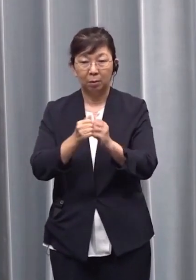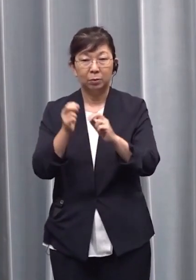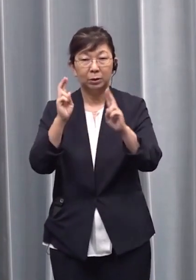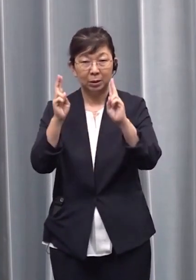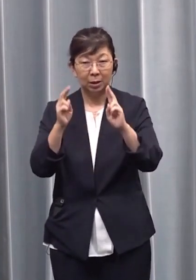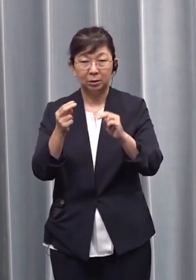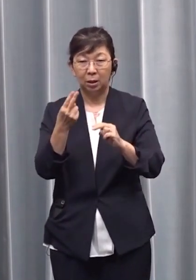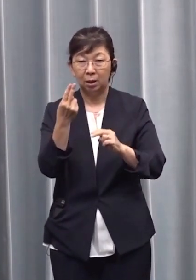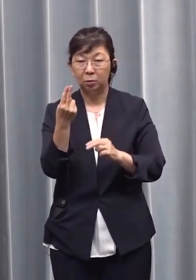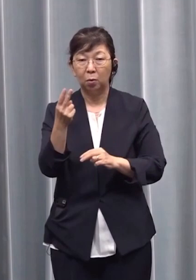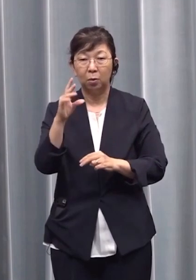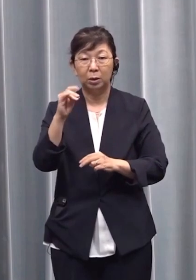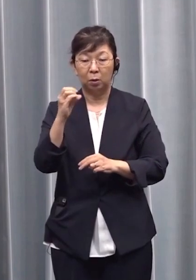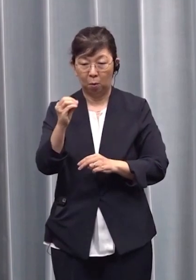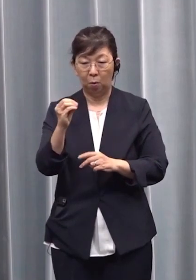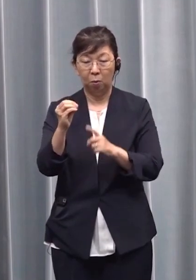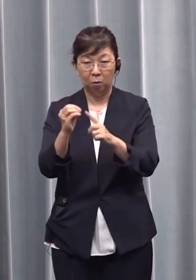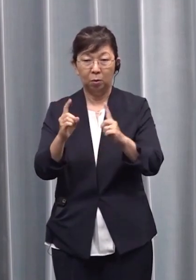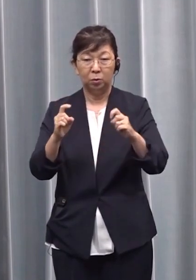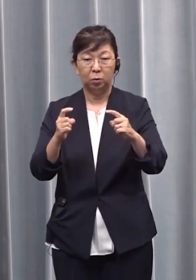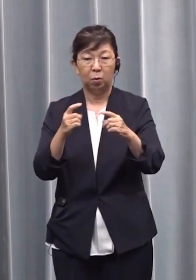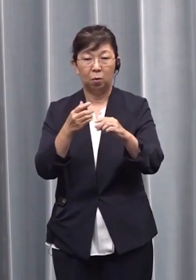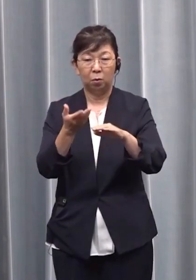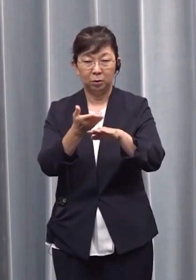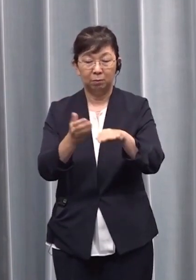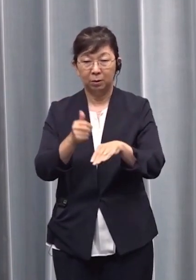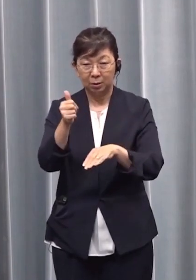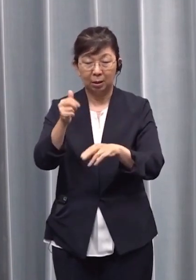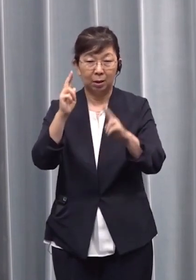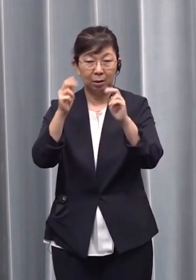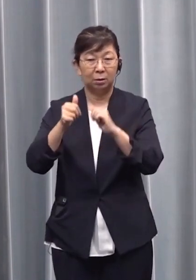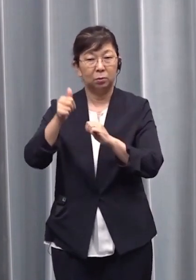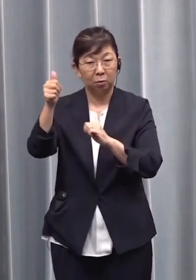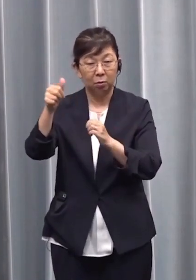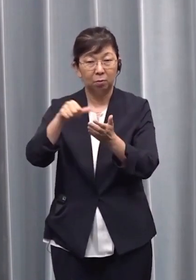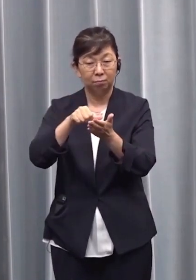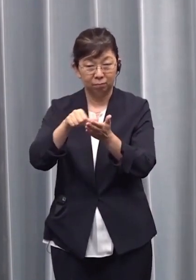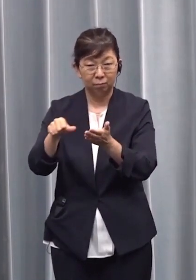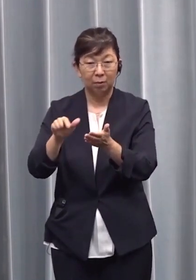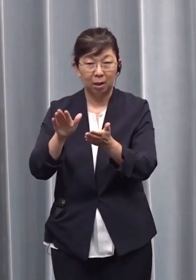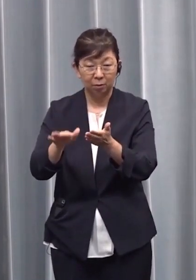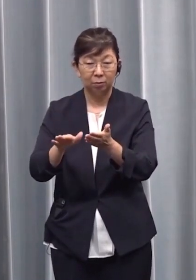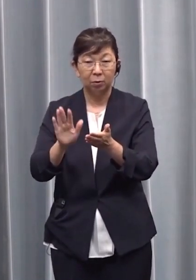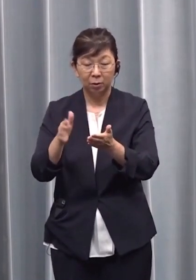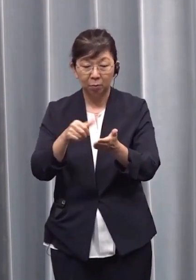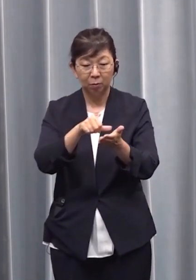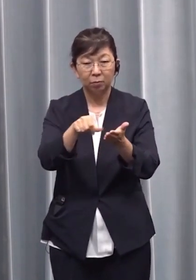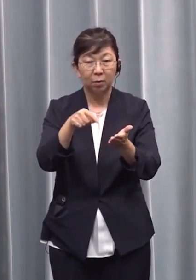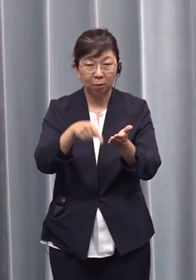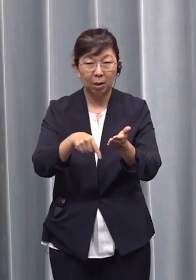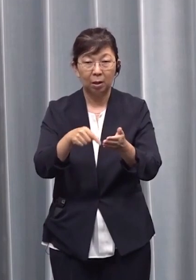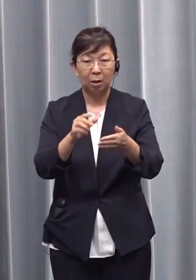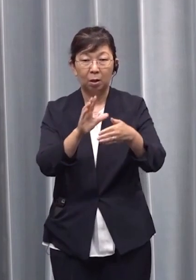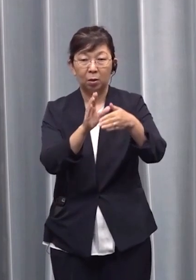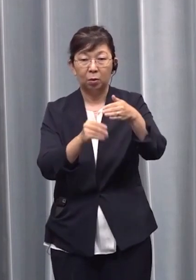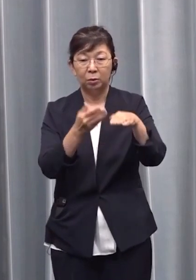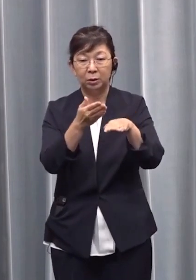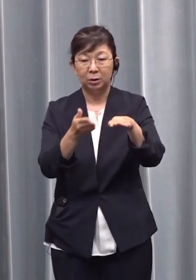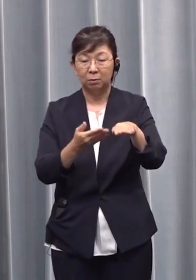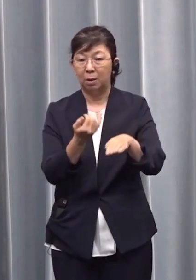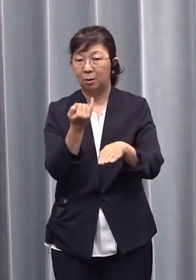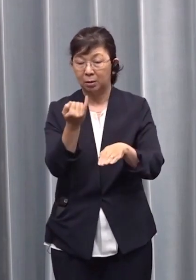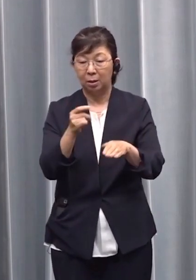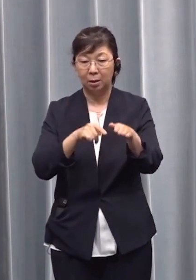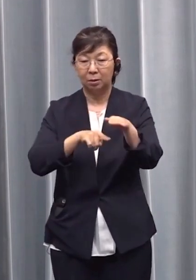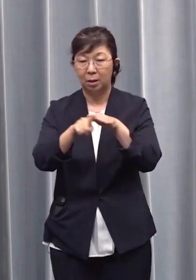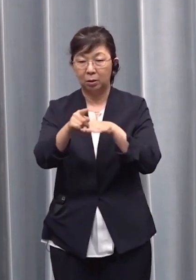TOKIO というところで城島さんが社長になっておるんですが、登記簿上は代表取締役の藤島さんが、代表取締役ということにな